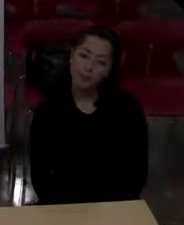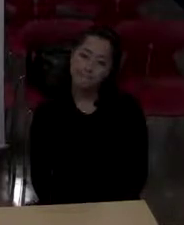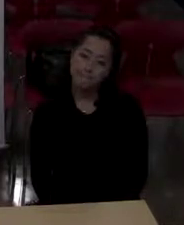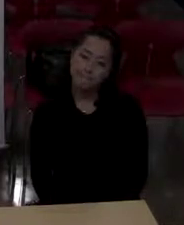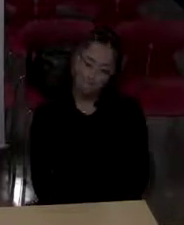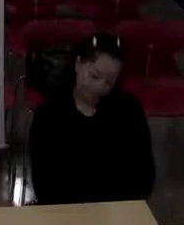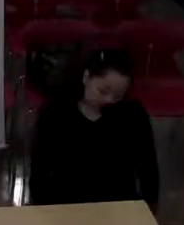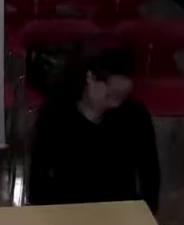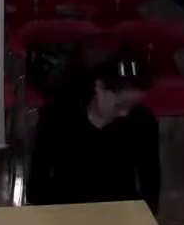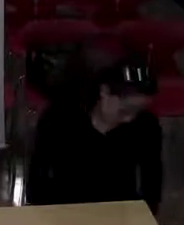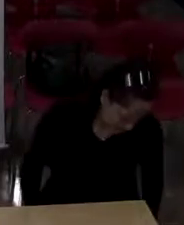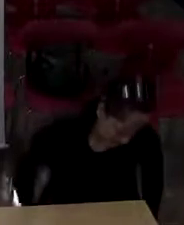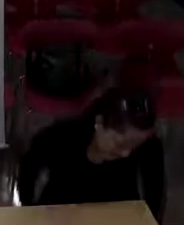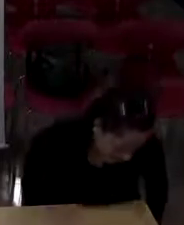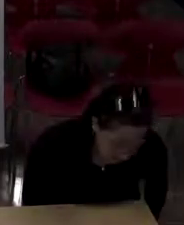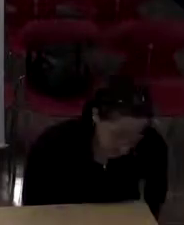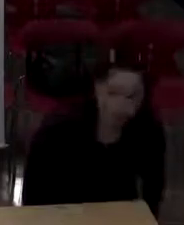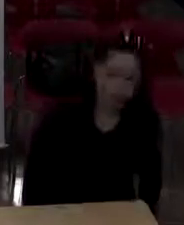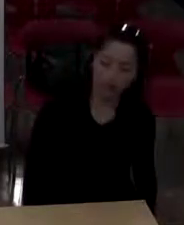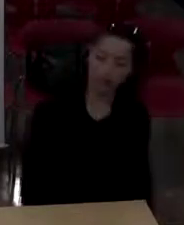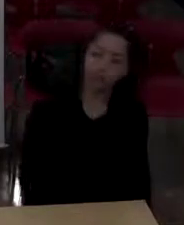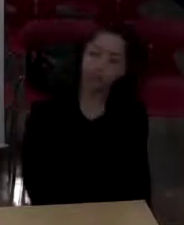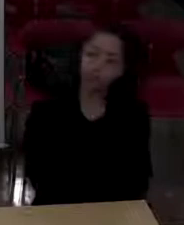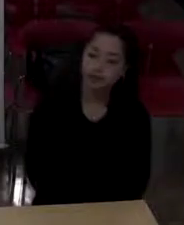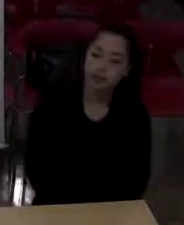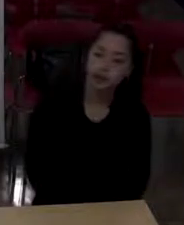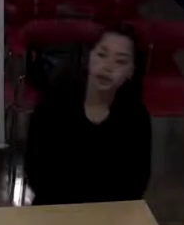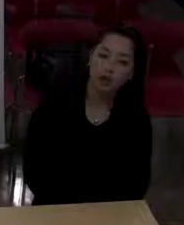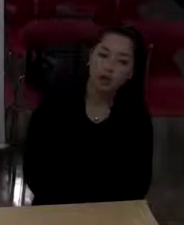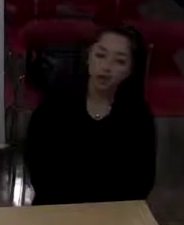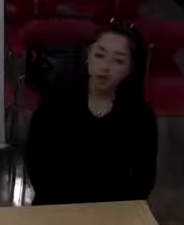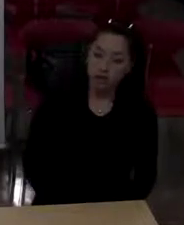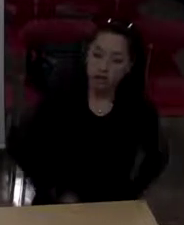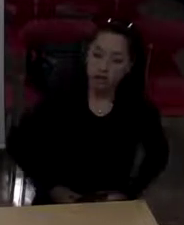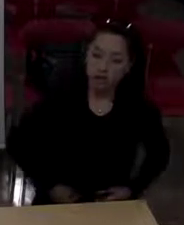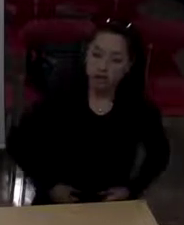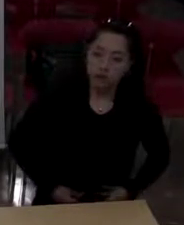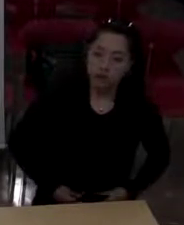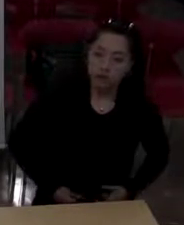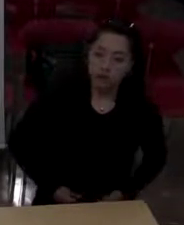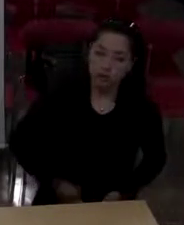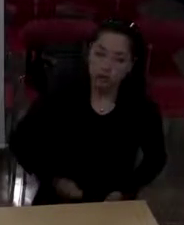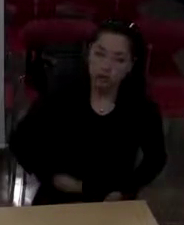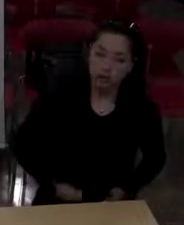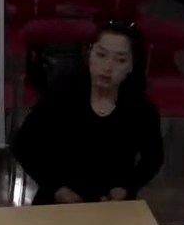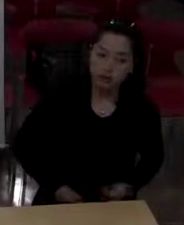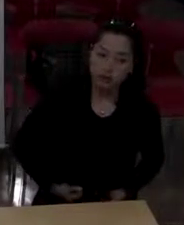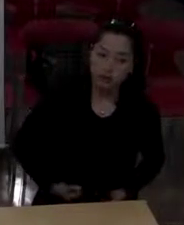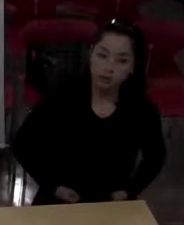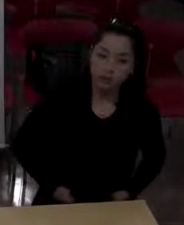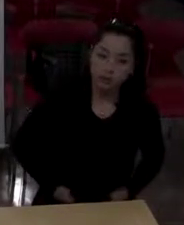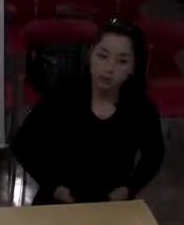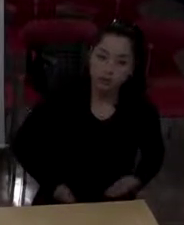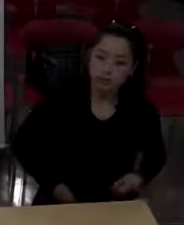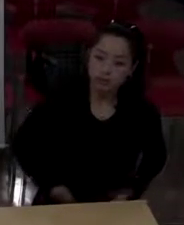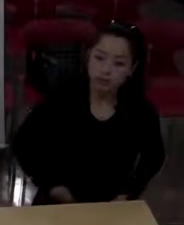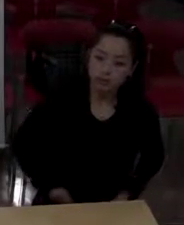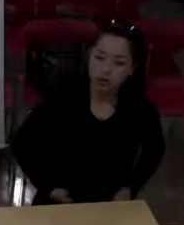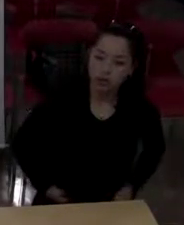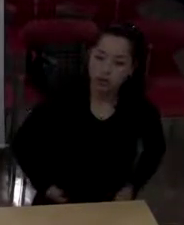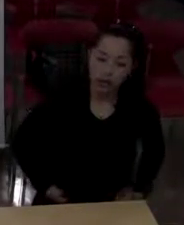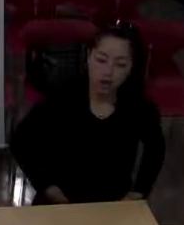Entonces, no estamos desconociendo también que la lengua de señas se empieza a desarrollar de manera temprana, en edades